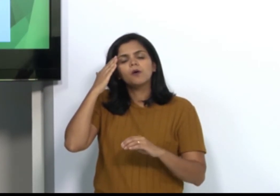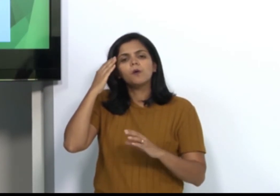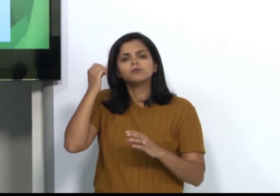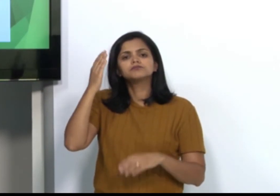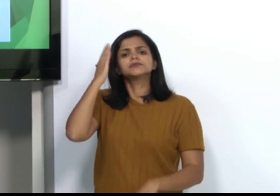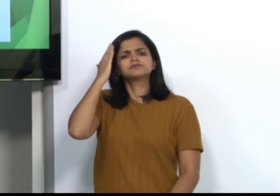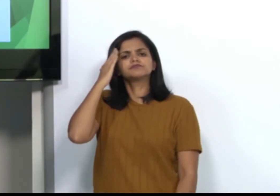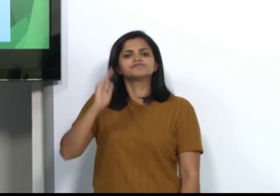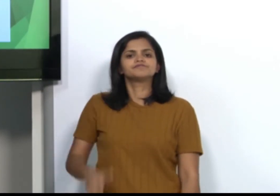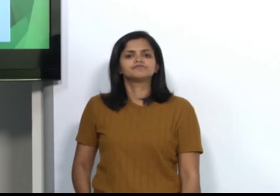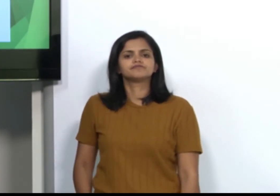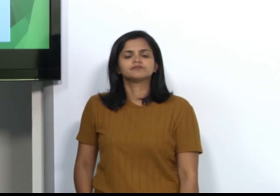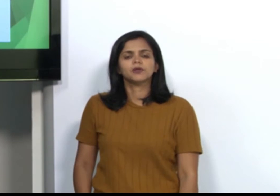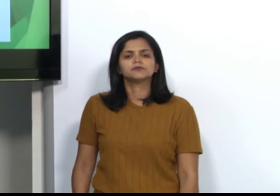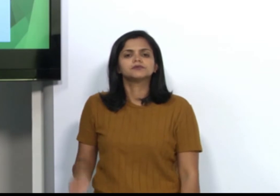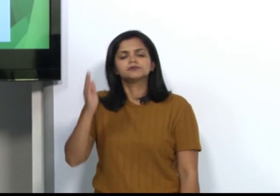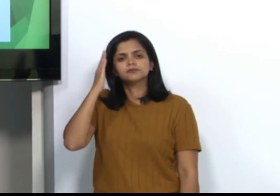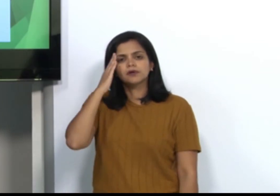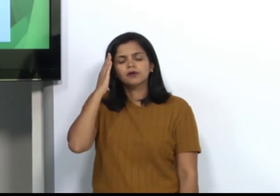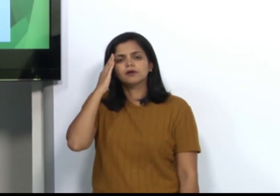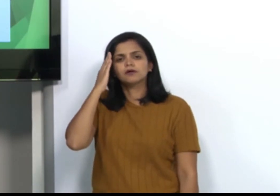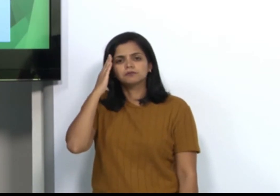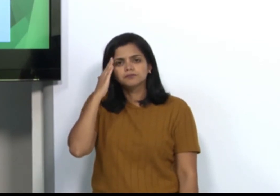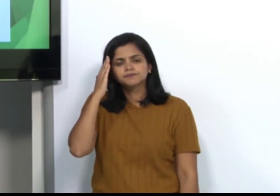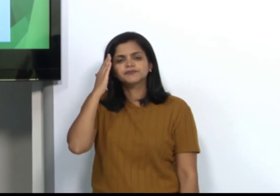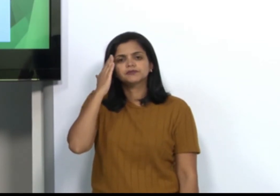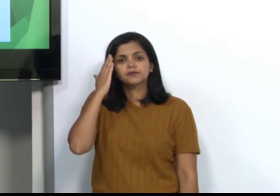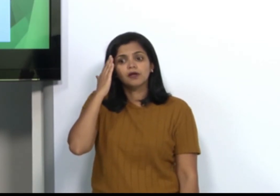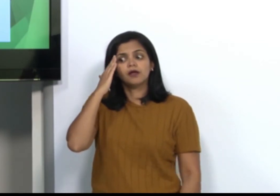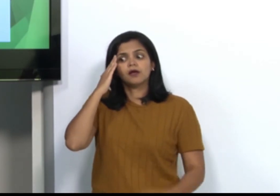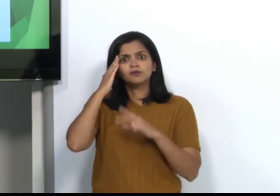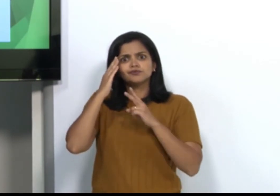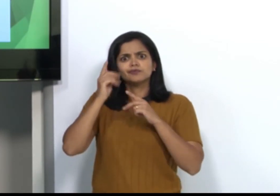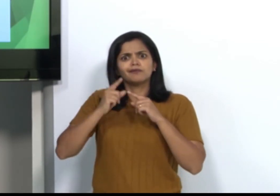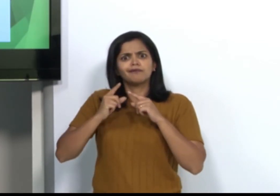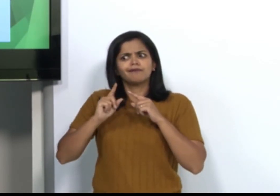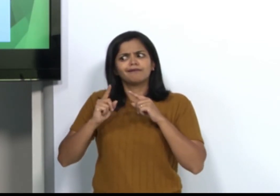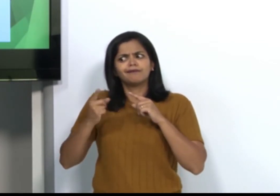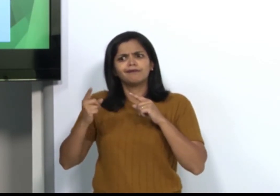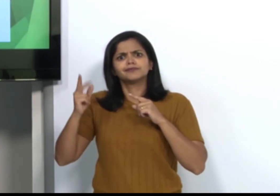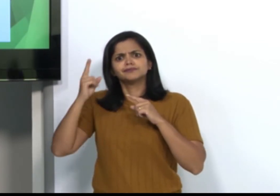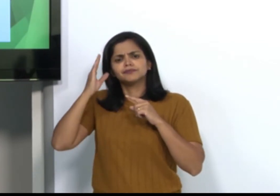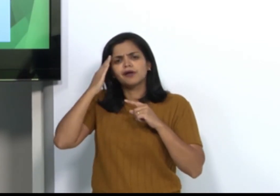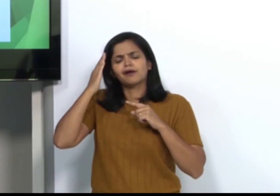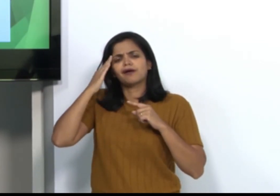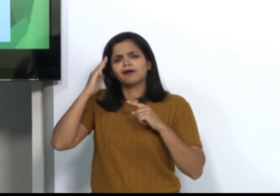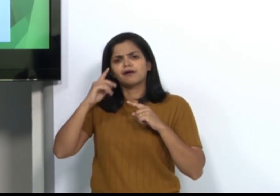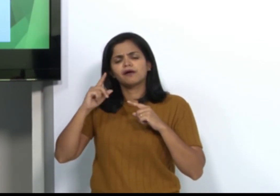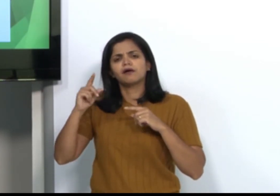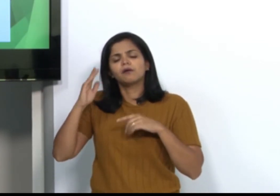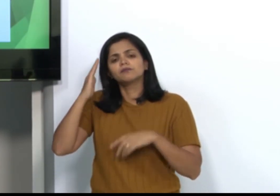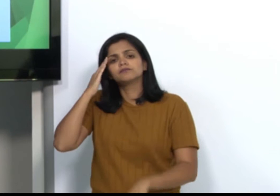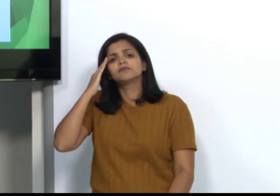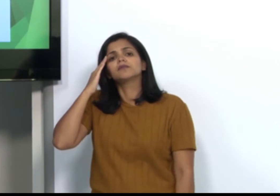ou saber. Então, perceba o tempo que está sendo utilizado para fazer esse sinal.